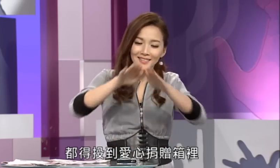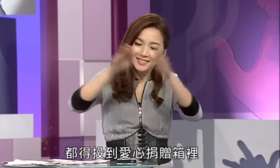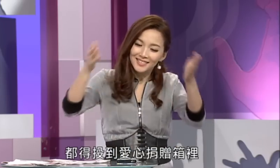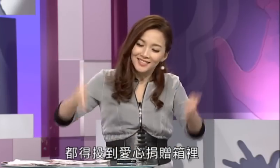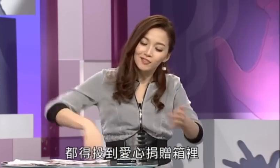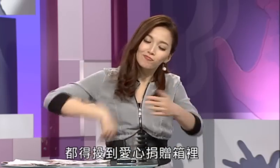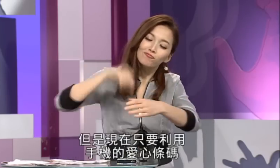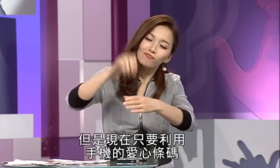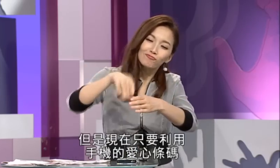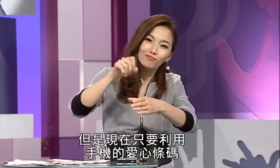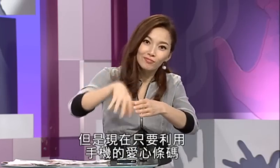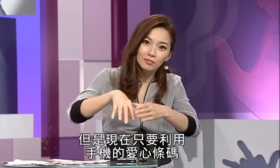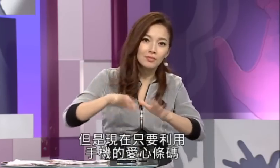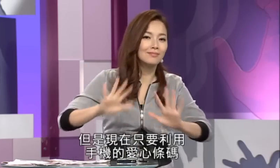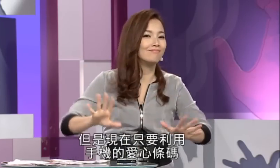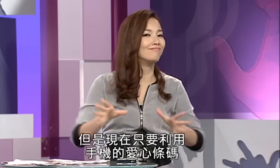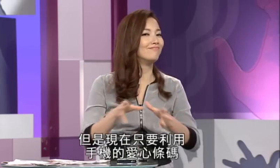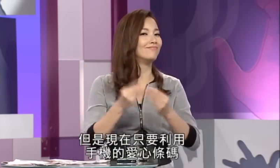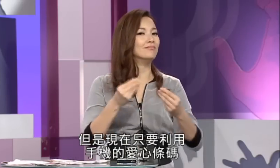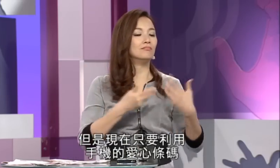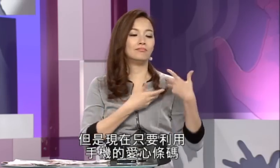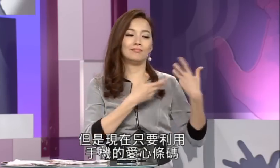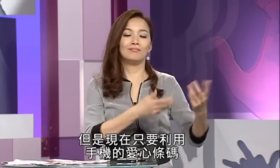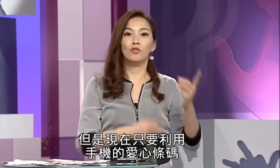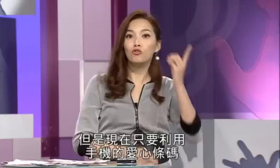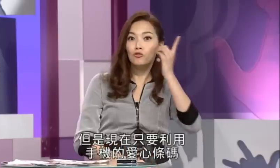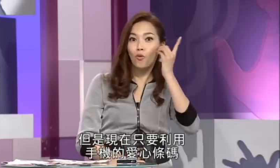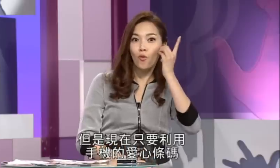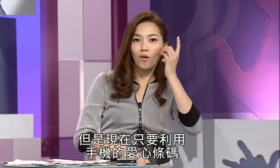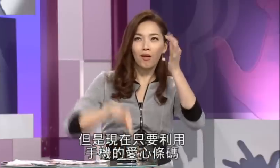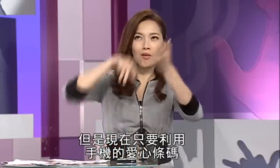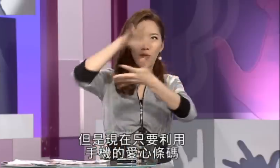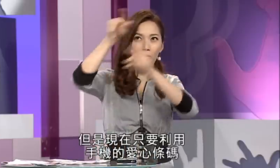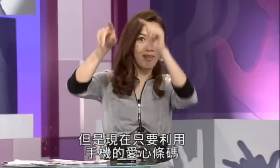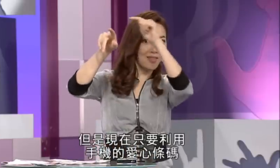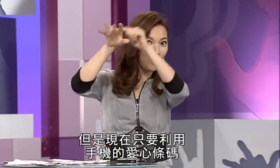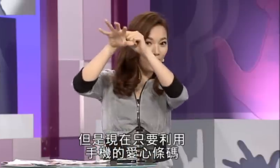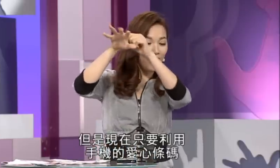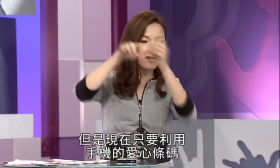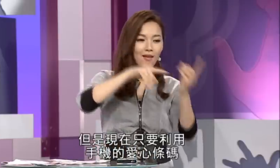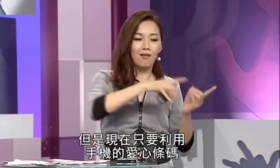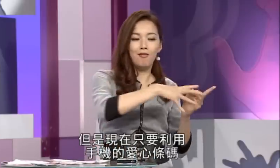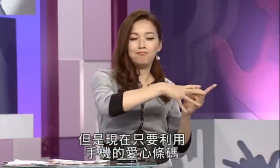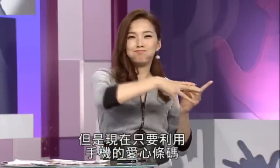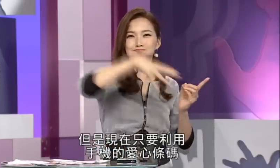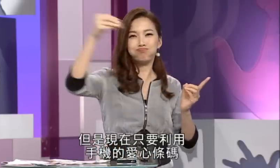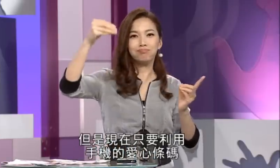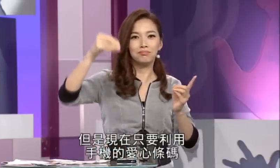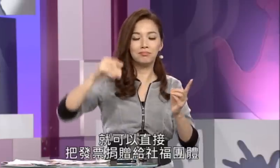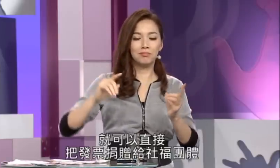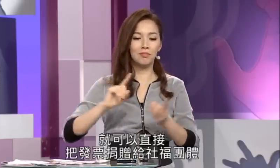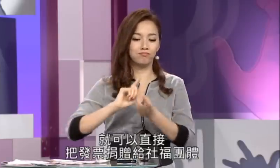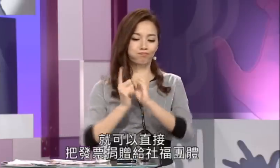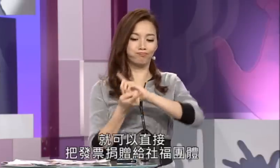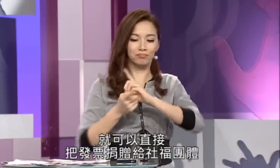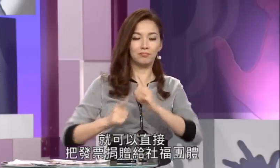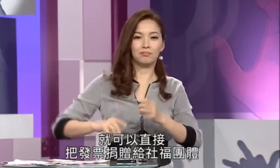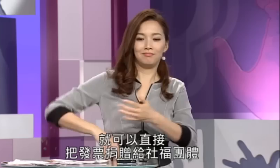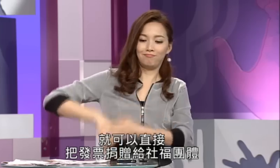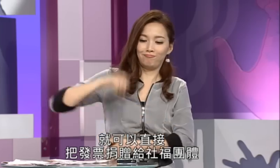里，但是呢。现在只要利用手机的爱心条码，就可以直接把发票